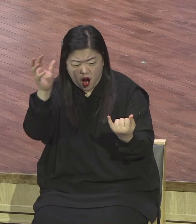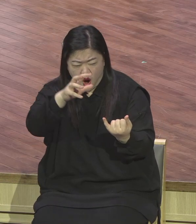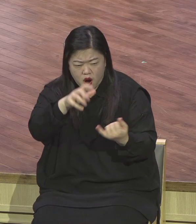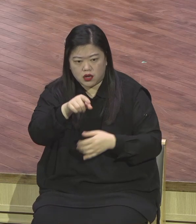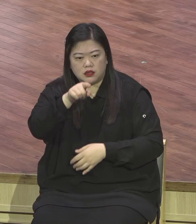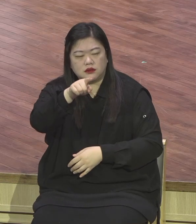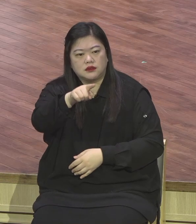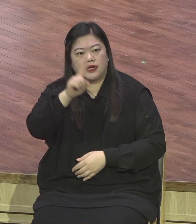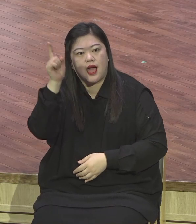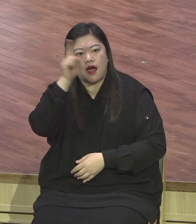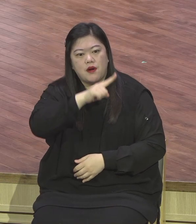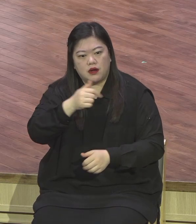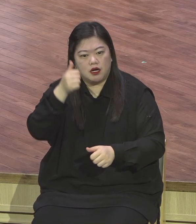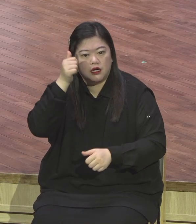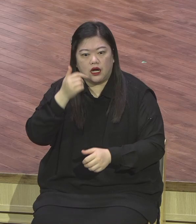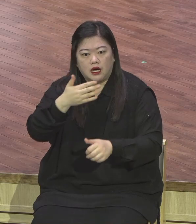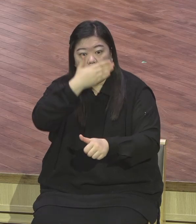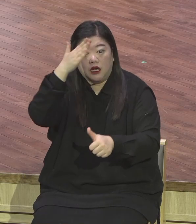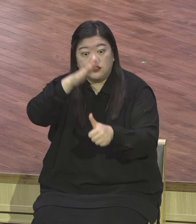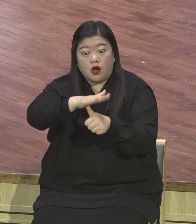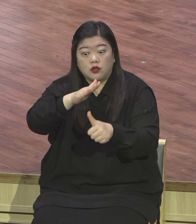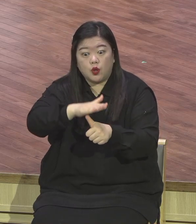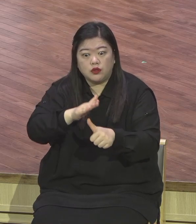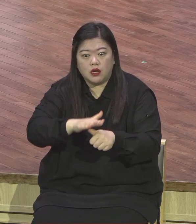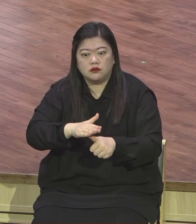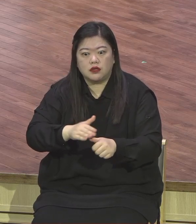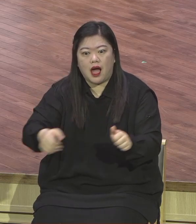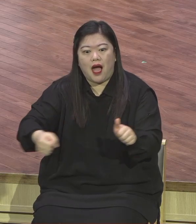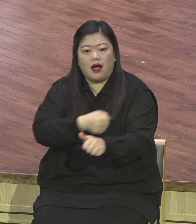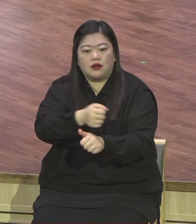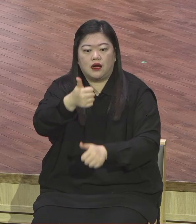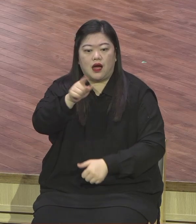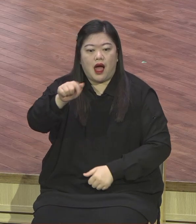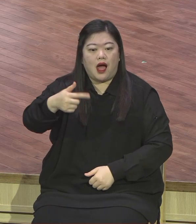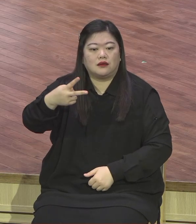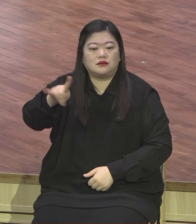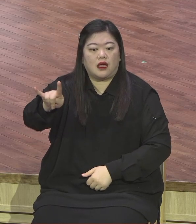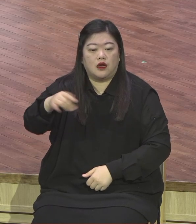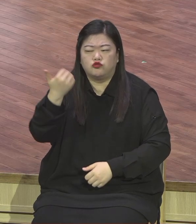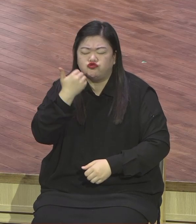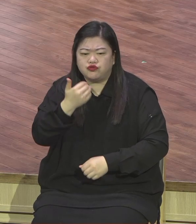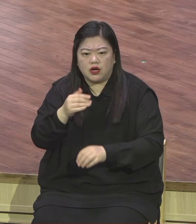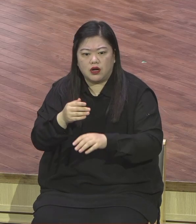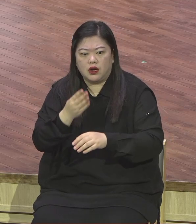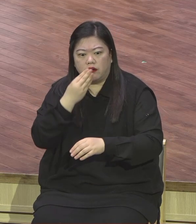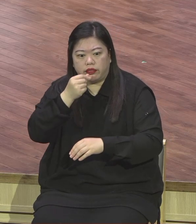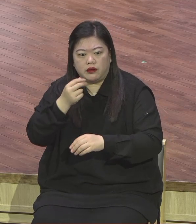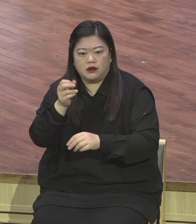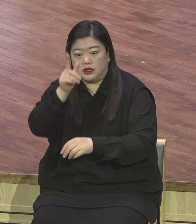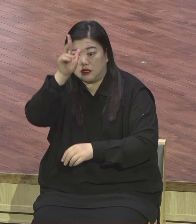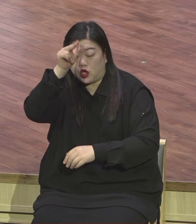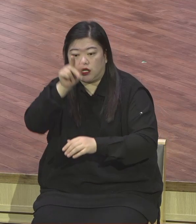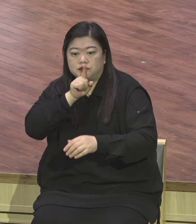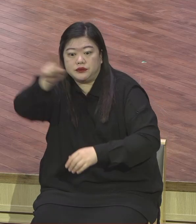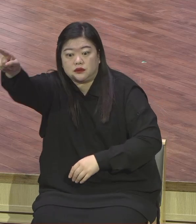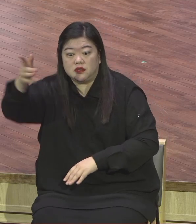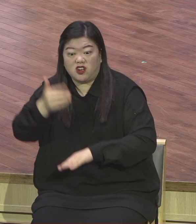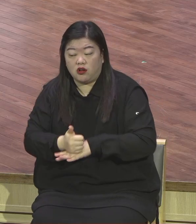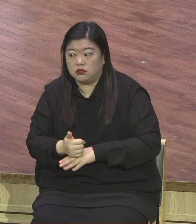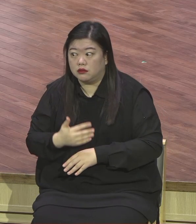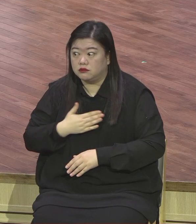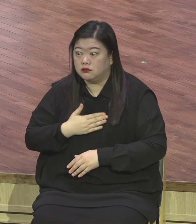아이를 청소년 사육하다가 교도소에 간고요 1년 동안 교도소에 있는 동안에 거기는 막